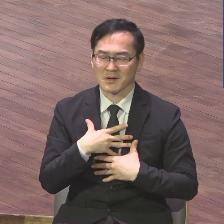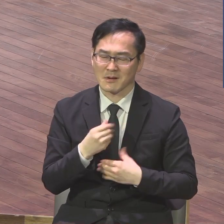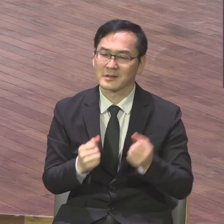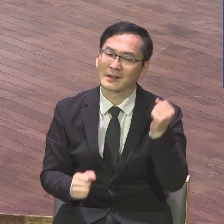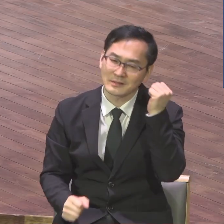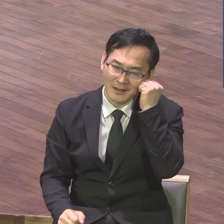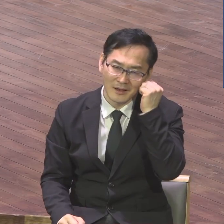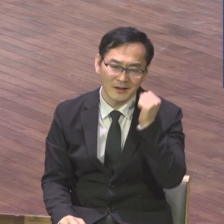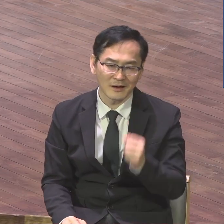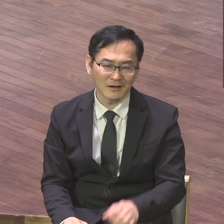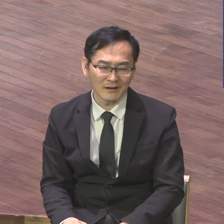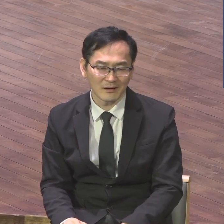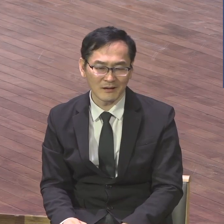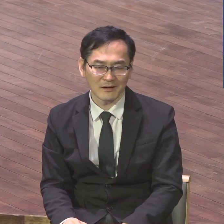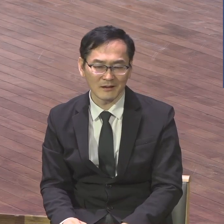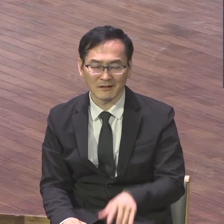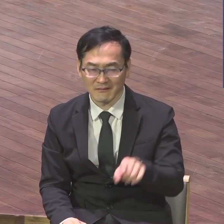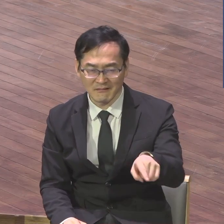유일하게.